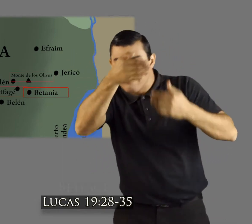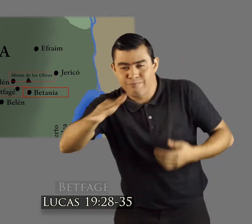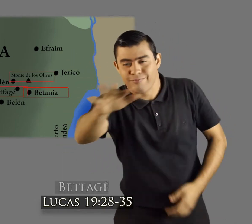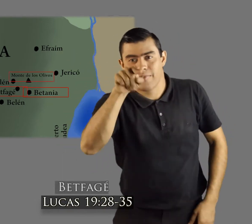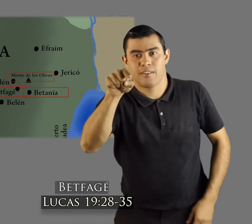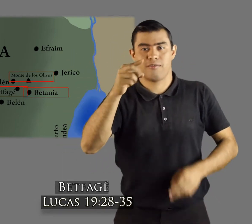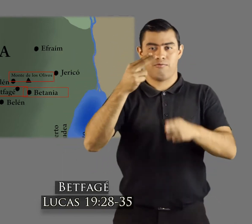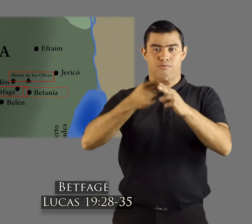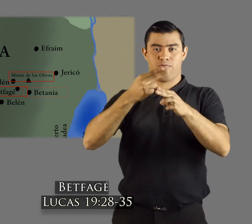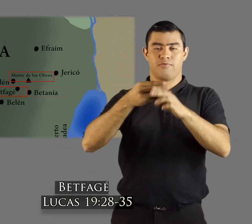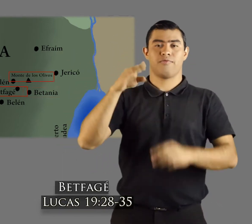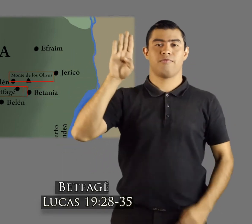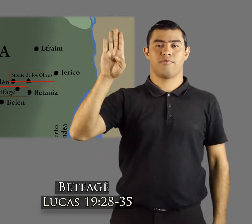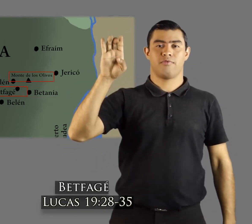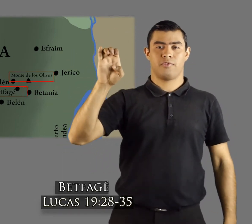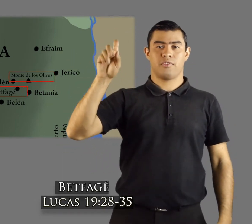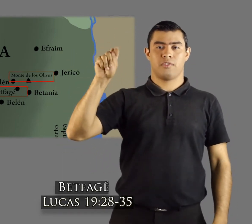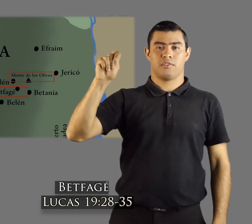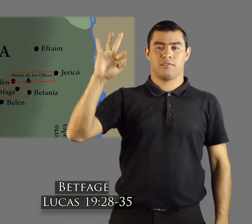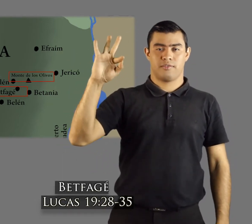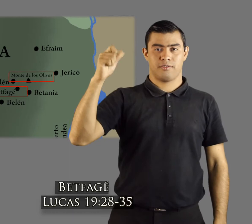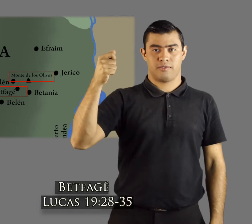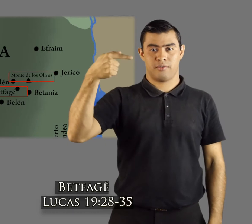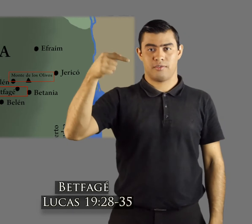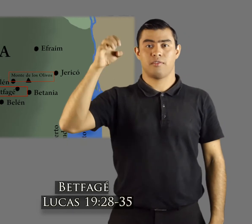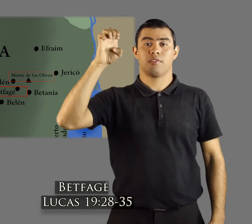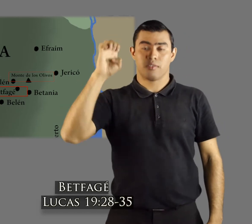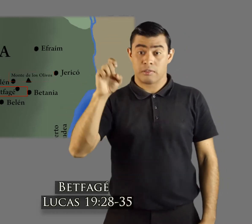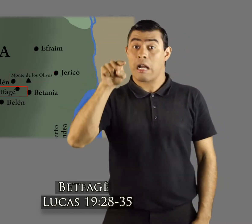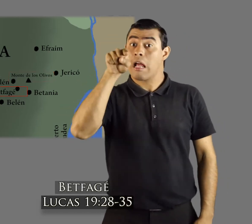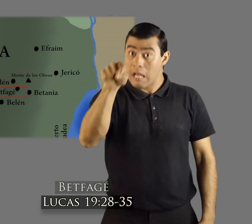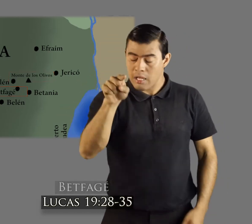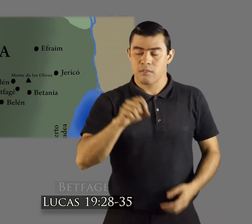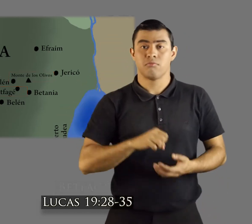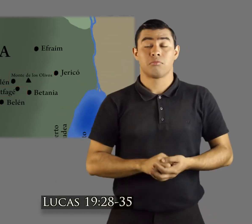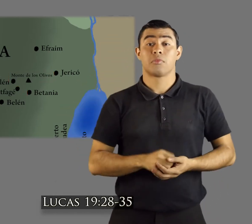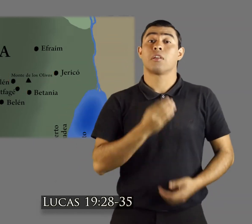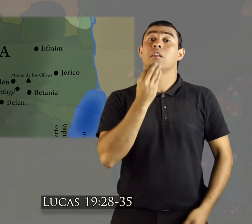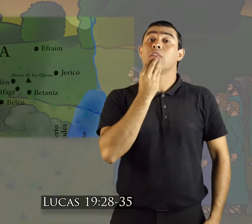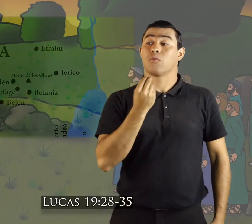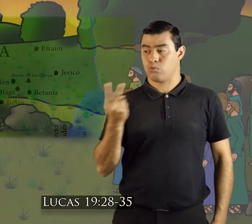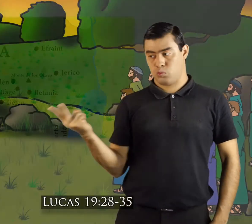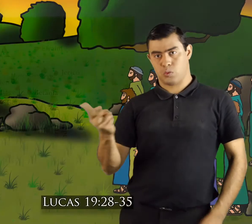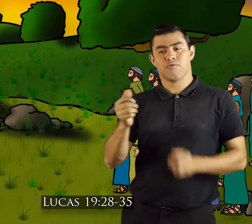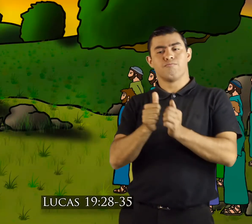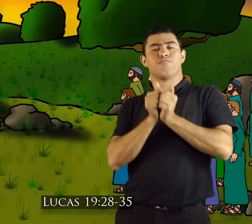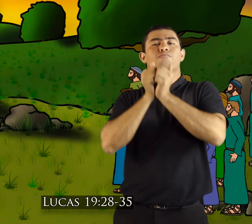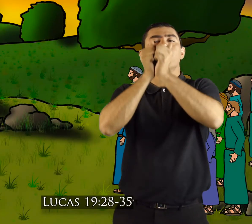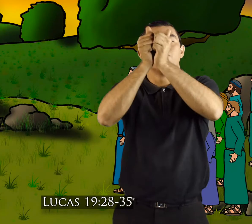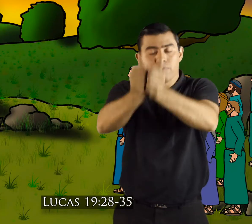hasta llegar cerca de los pueblos llamados Betania y Betfagé, cerca del monte de los olivos. Allí estaba